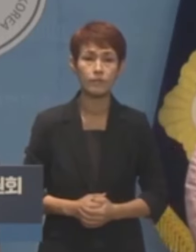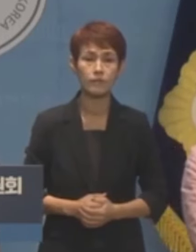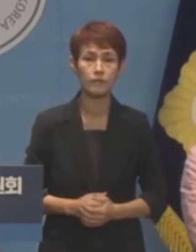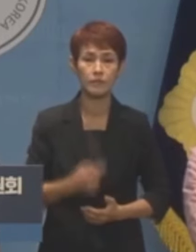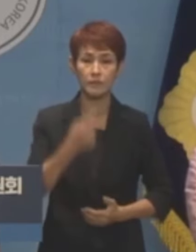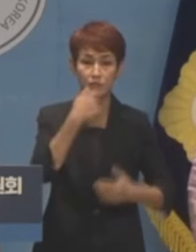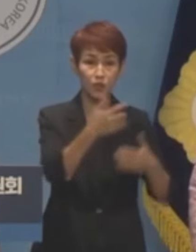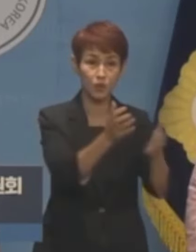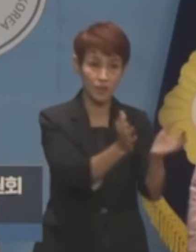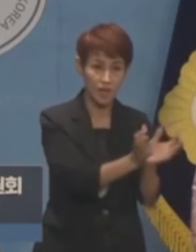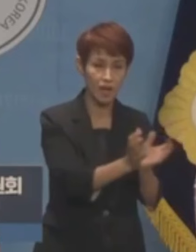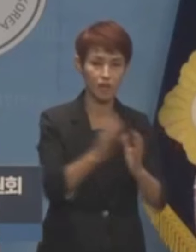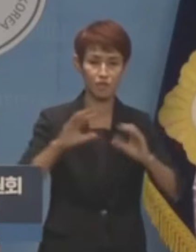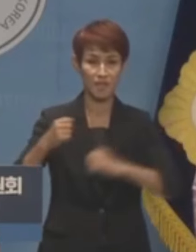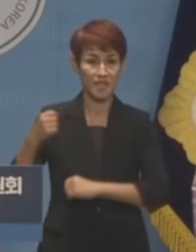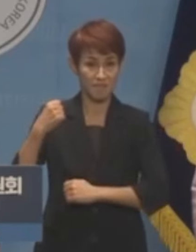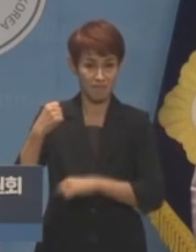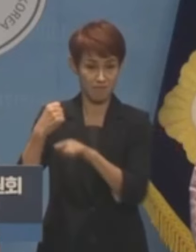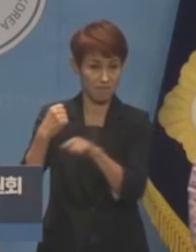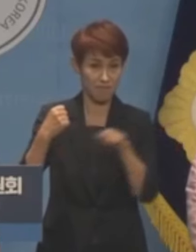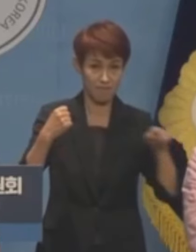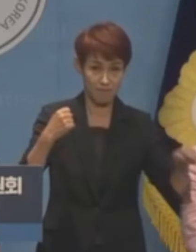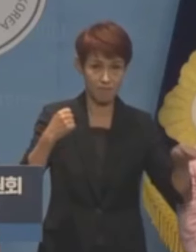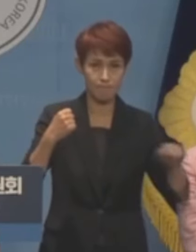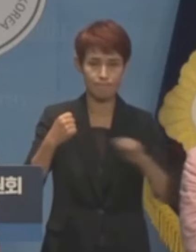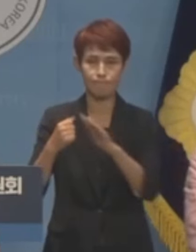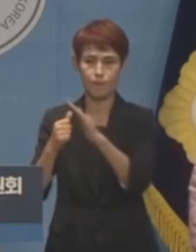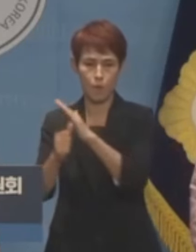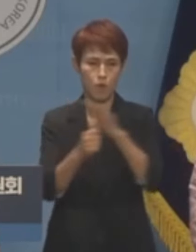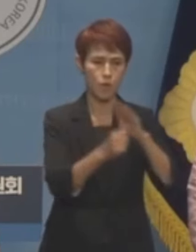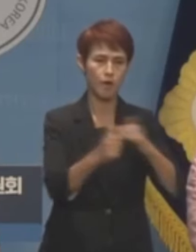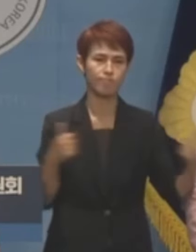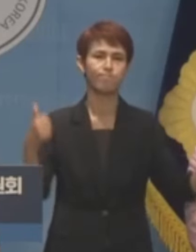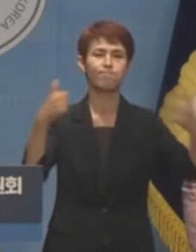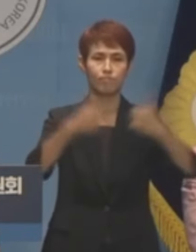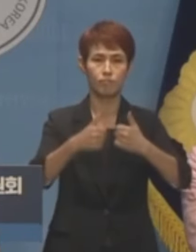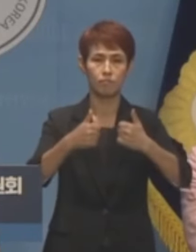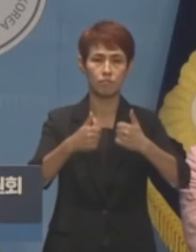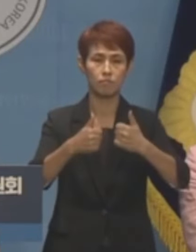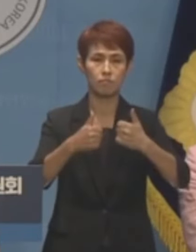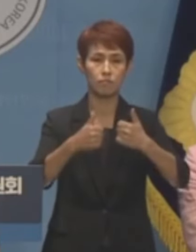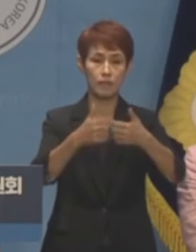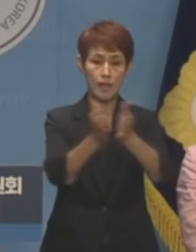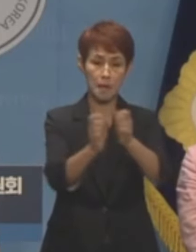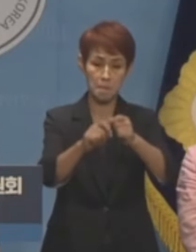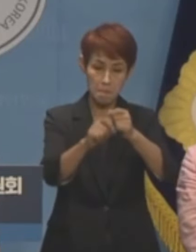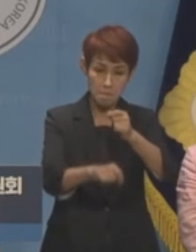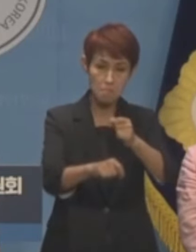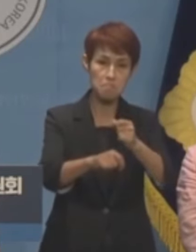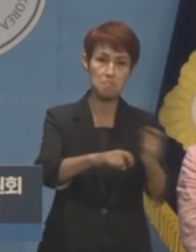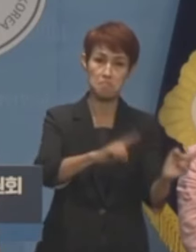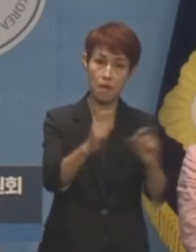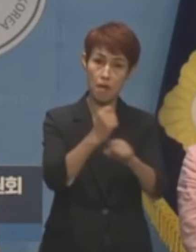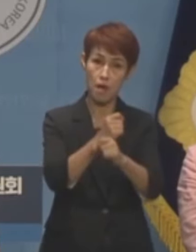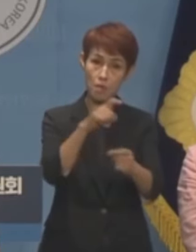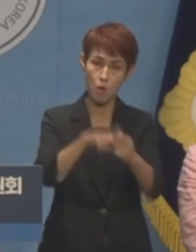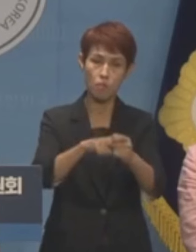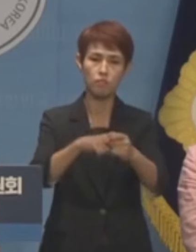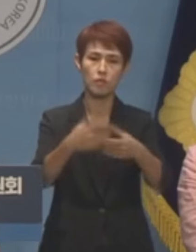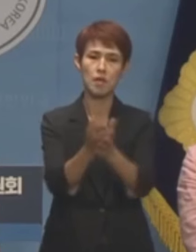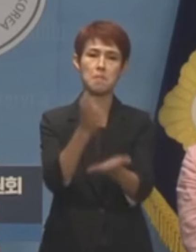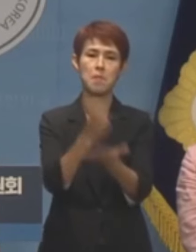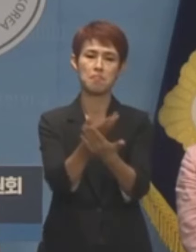더불어민주당과 국민의 힘은 는 양당 대표 회담을 통해 지구당 부활을 위한 정당법 개전을 개정을